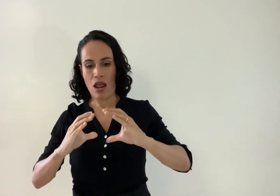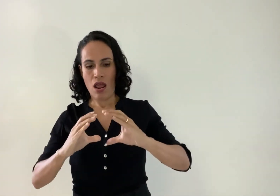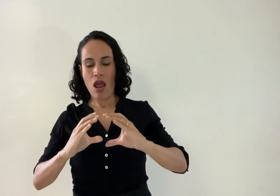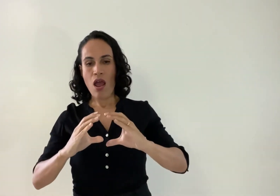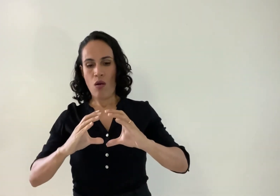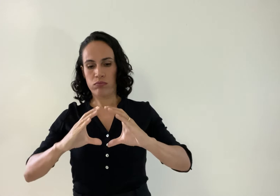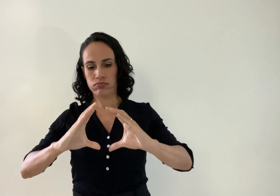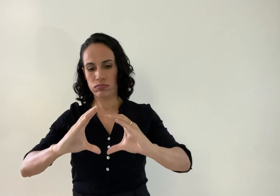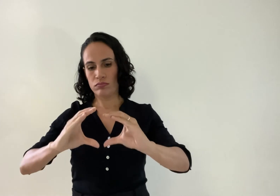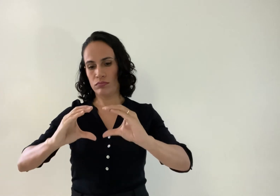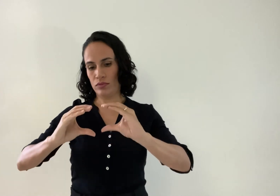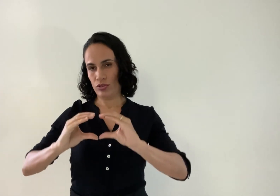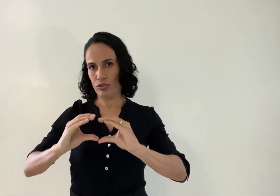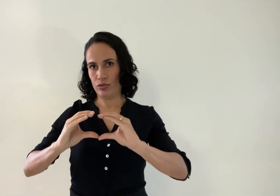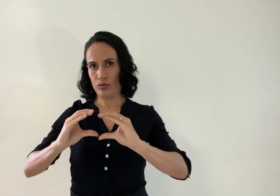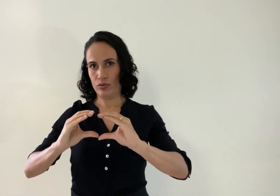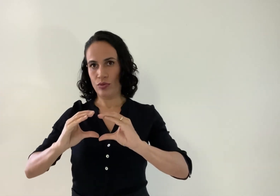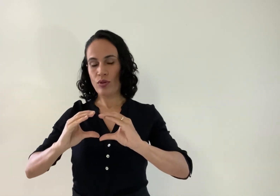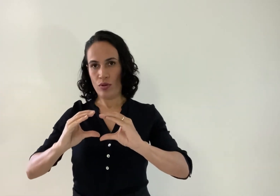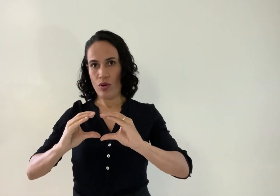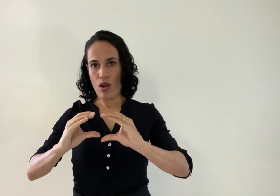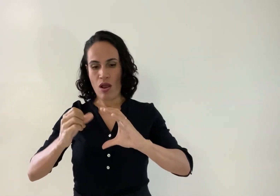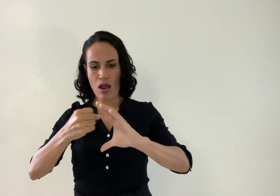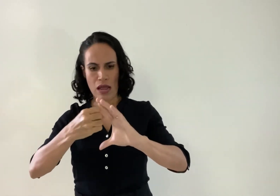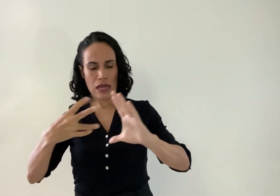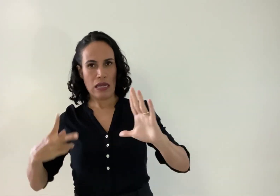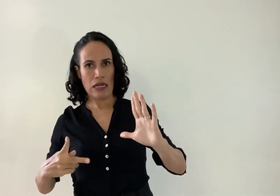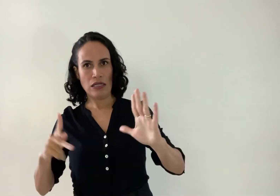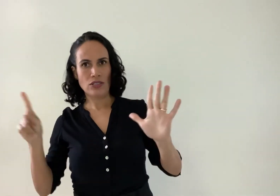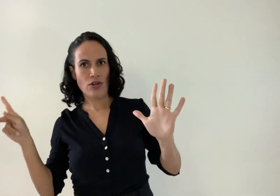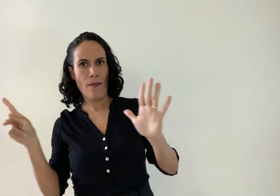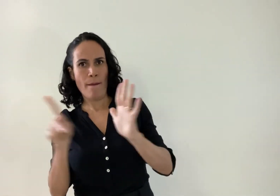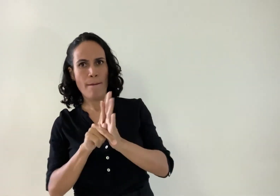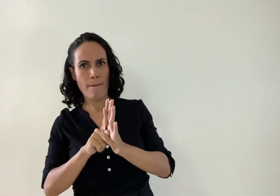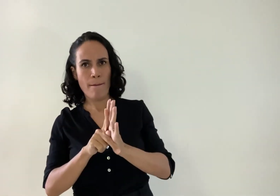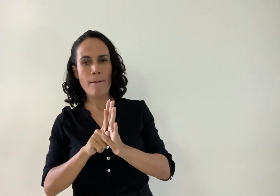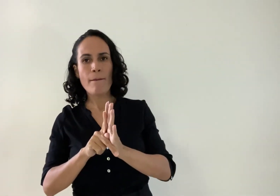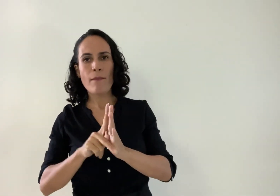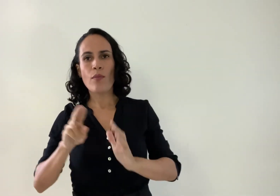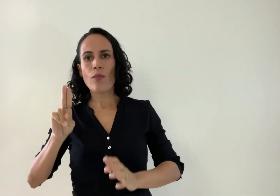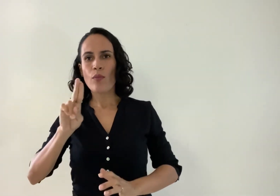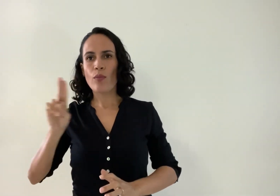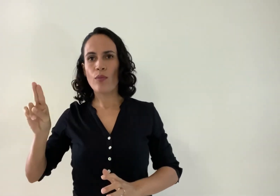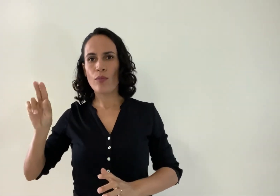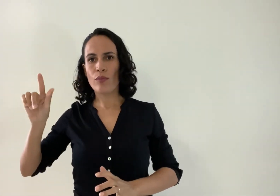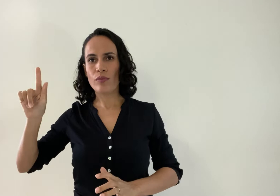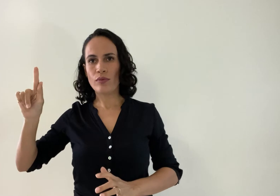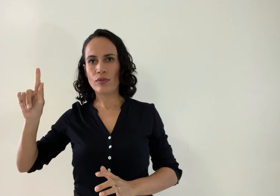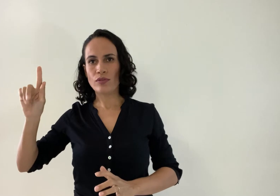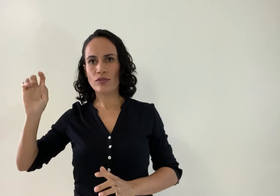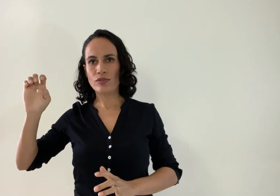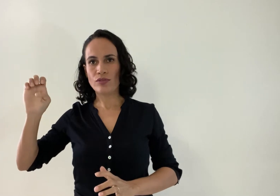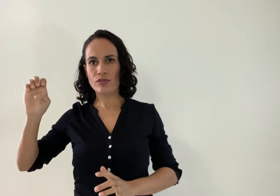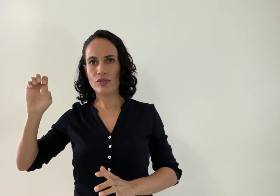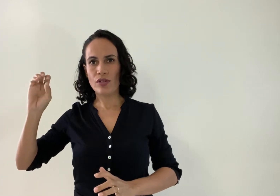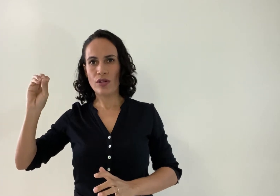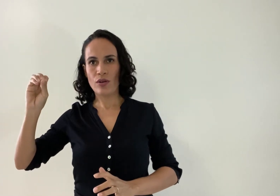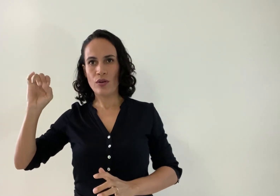ver na próxima aula. O movimento de rotação é em função da velocidade, da aceleração, da rotação. Nós temos um achatamento